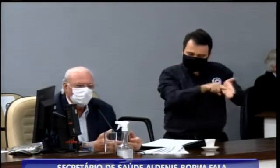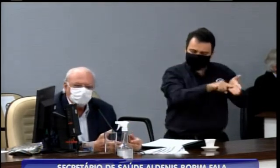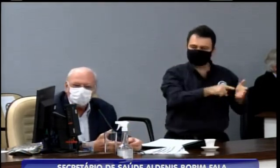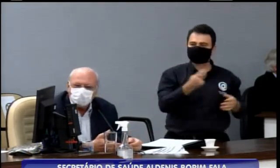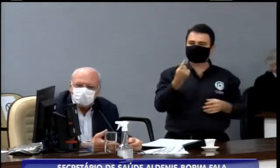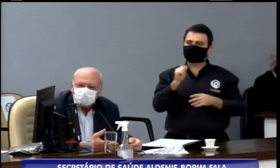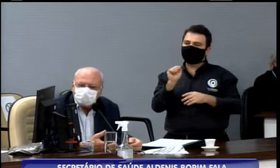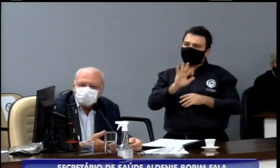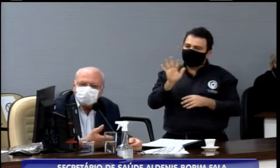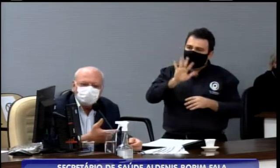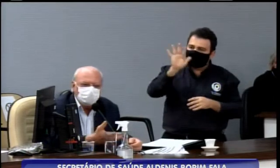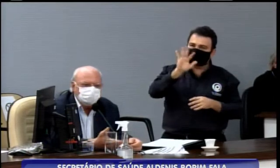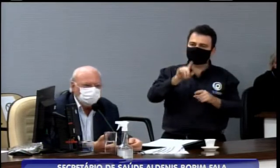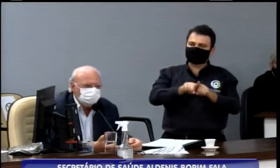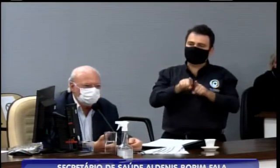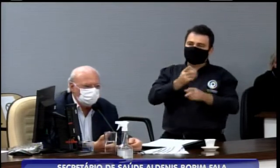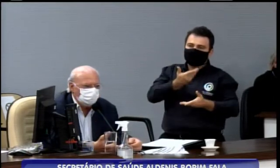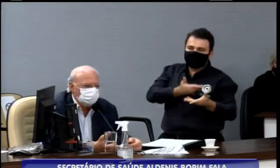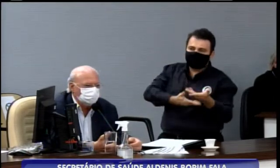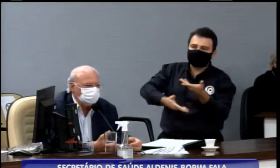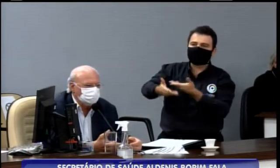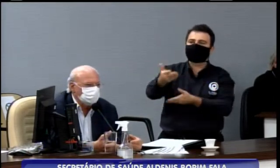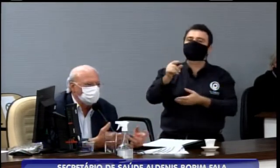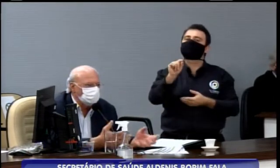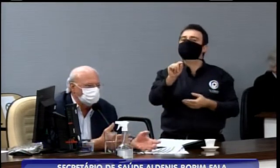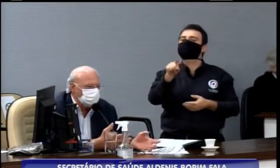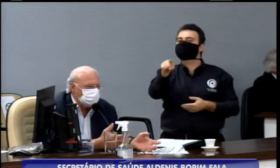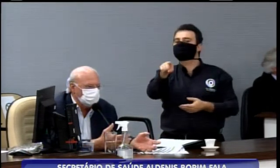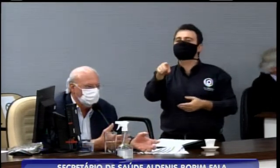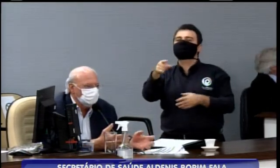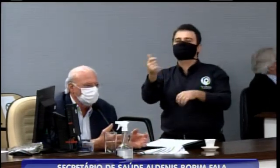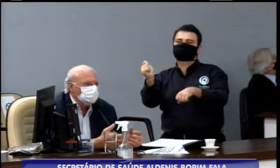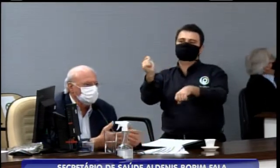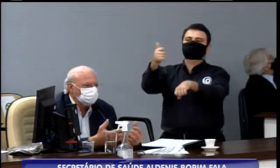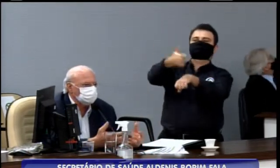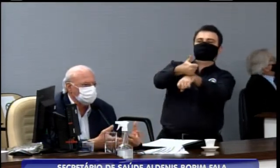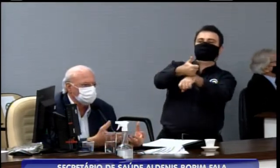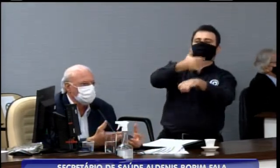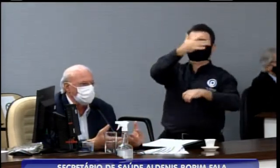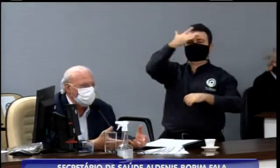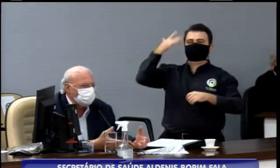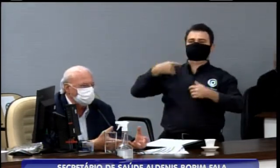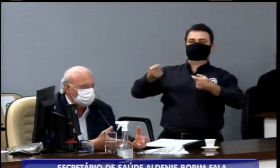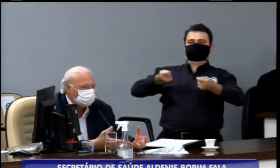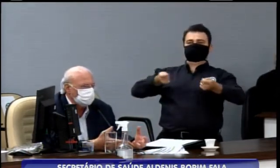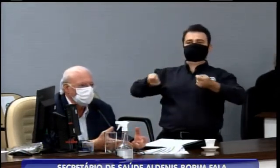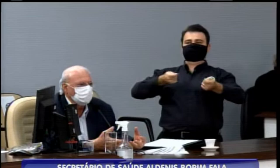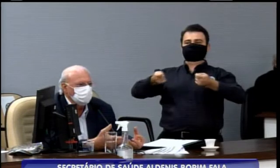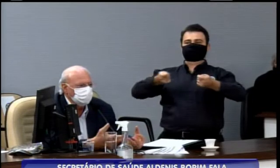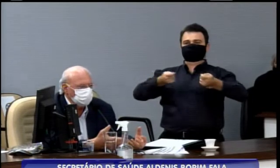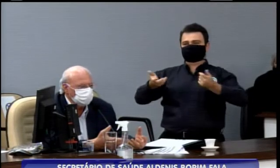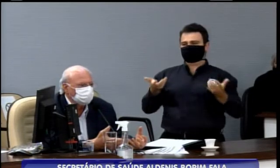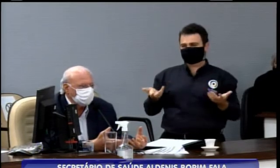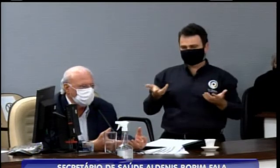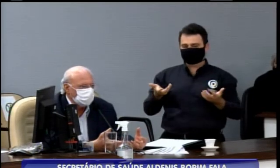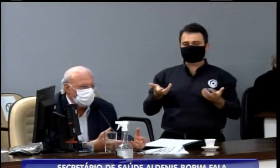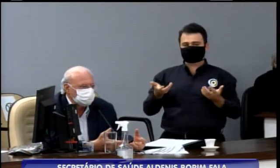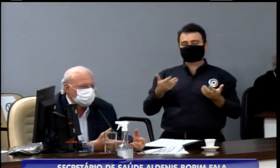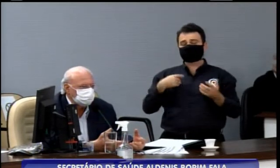repassaríamos para quem for administrar o hospital comprar, porque é um processo mais rápido e